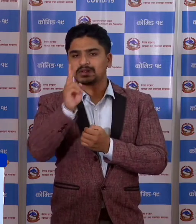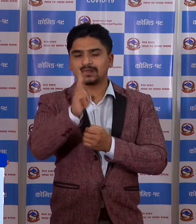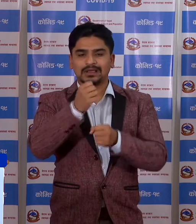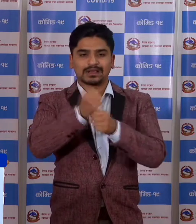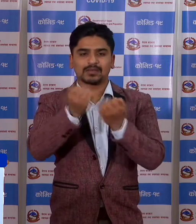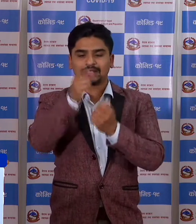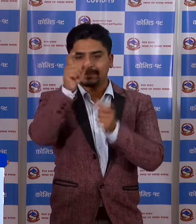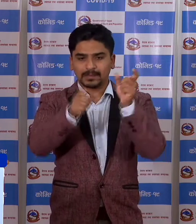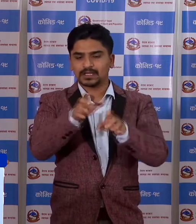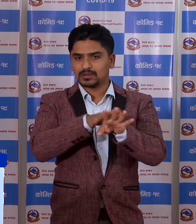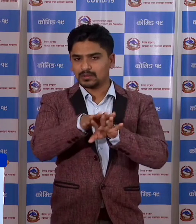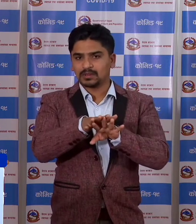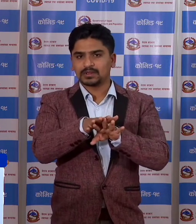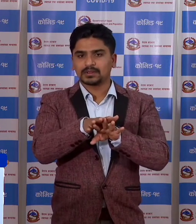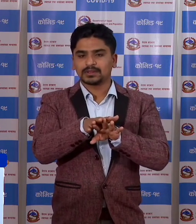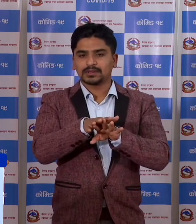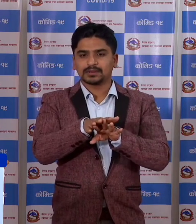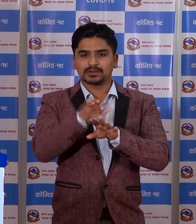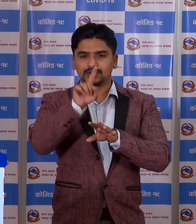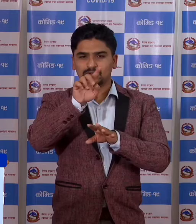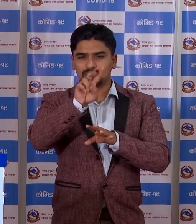त्यहाँ काम गर्ने व्यक्तिहरू